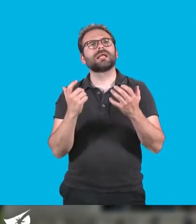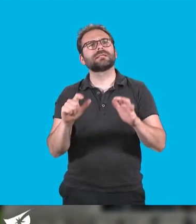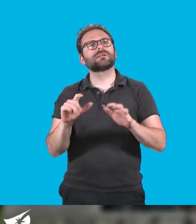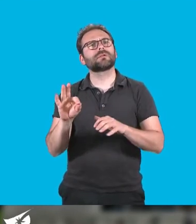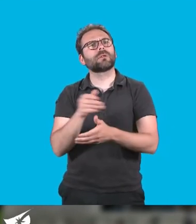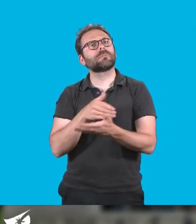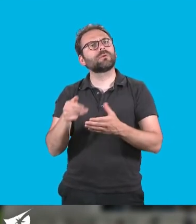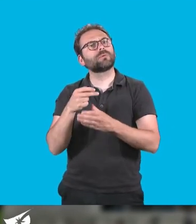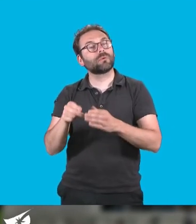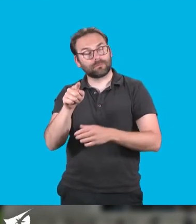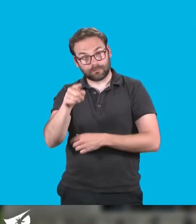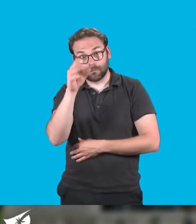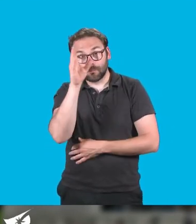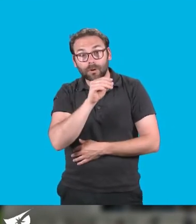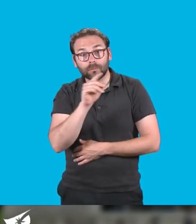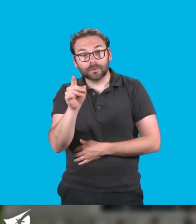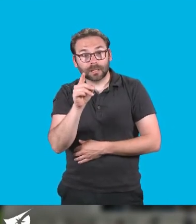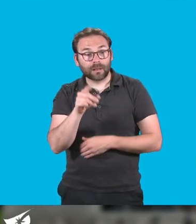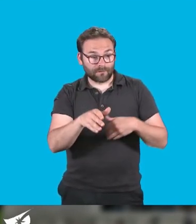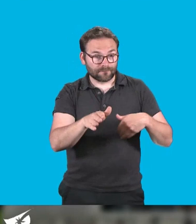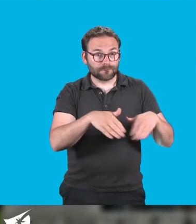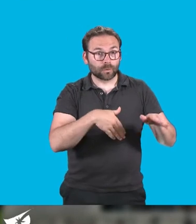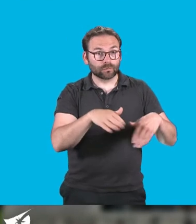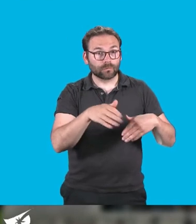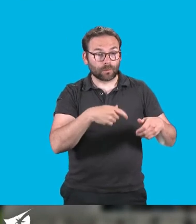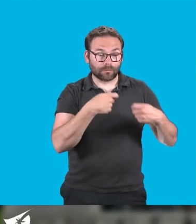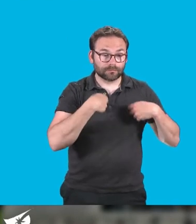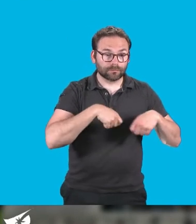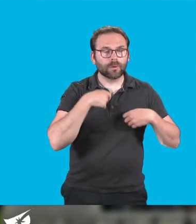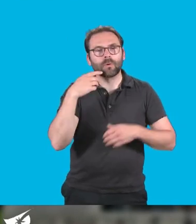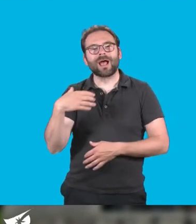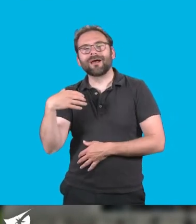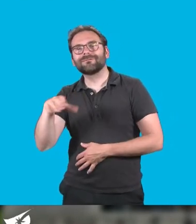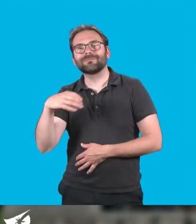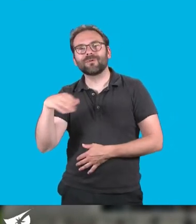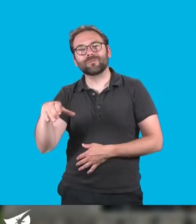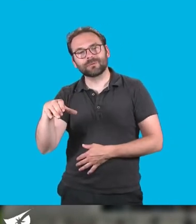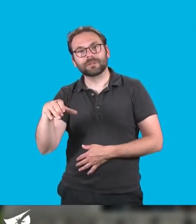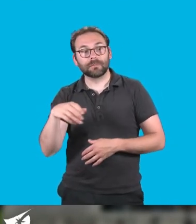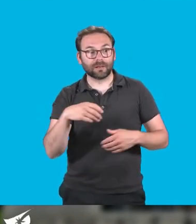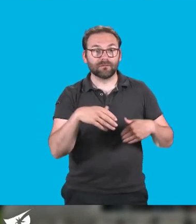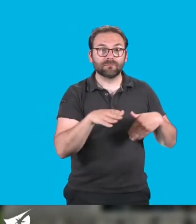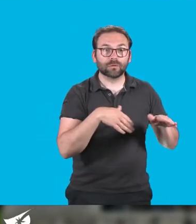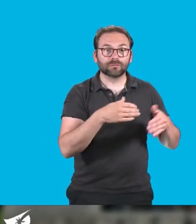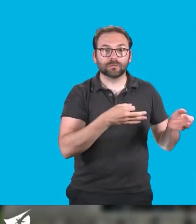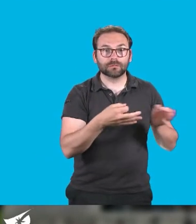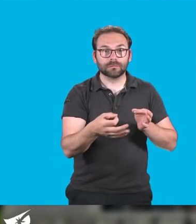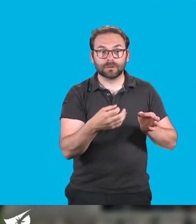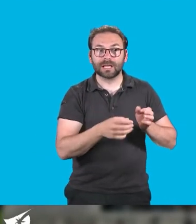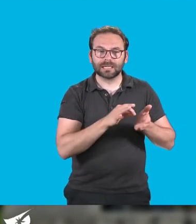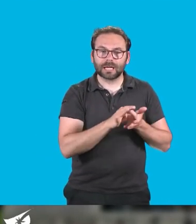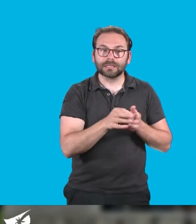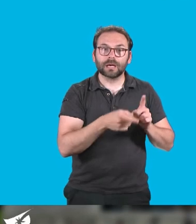faut penser bien évidemment au volet du fonctionnement, parce que l'investissement est une chose, le fonctionnement est évidemment éminemment